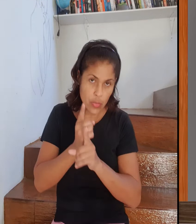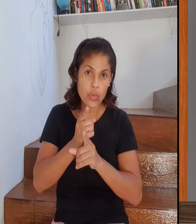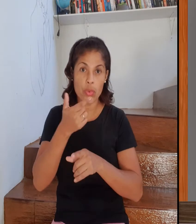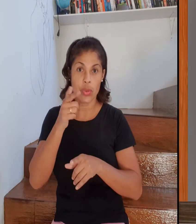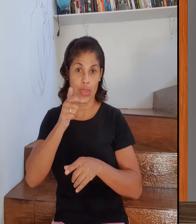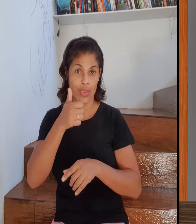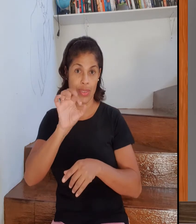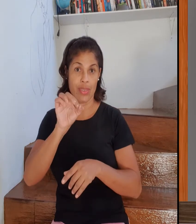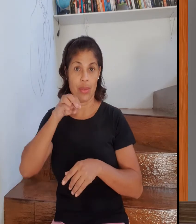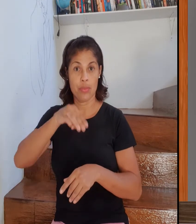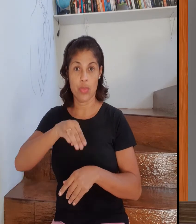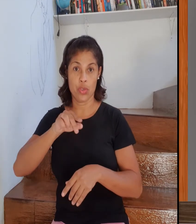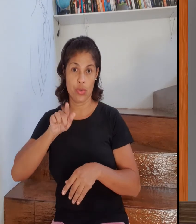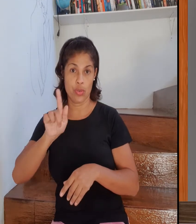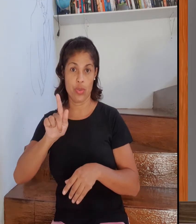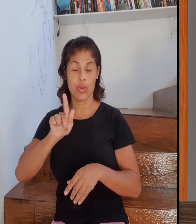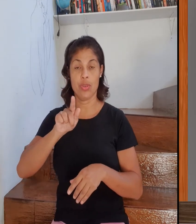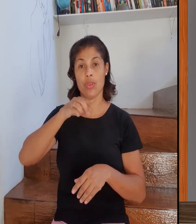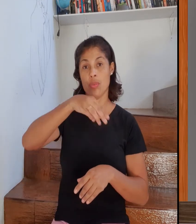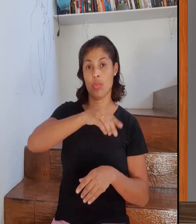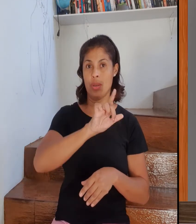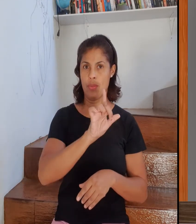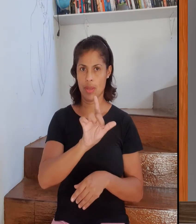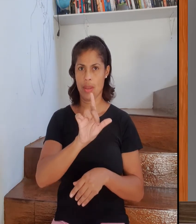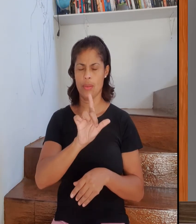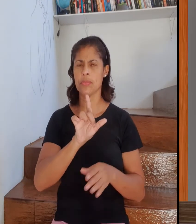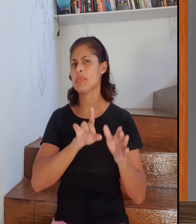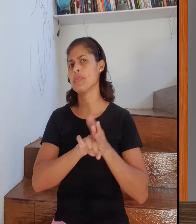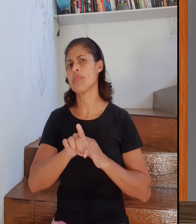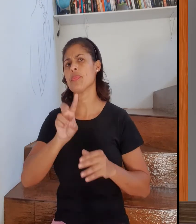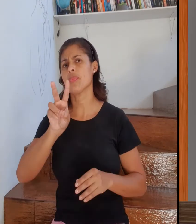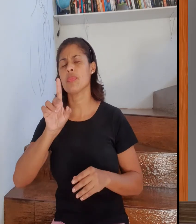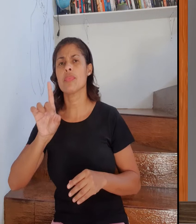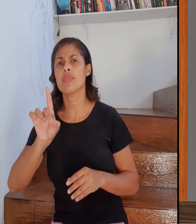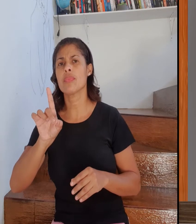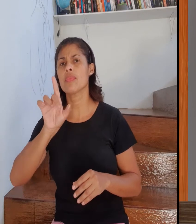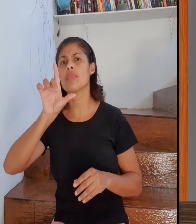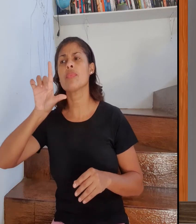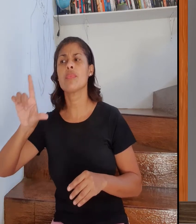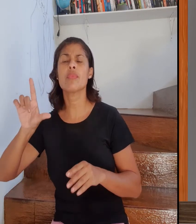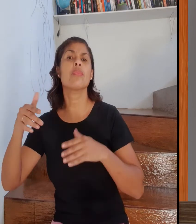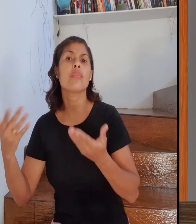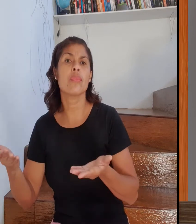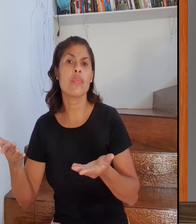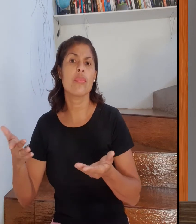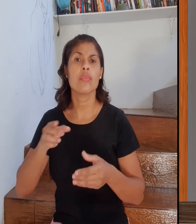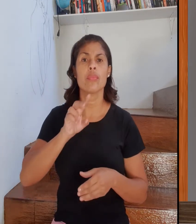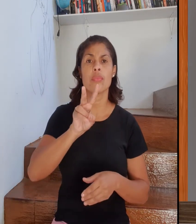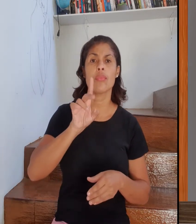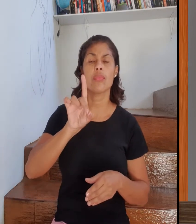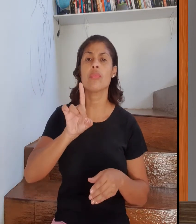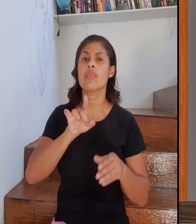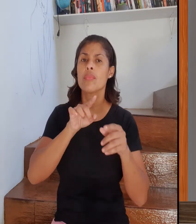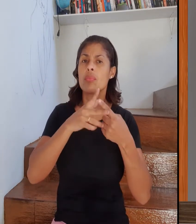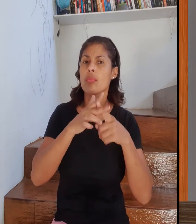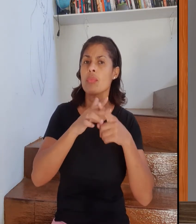10 microgramas por ml. Eu pergunto, qual o VD em litros? Qual o VD corrigido pelo